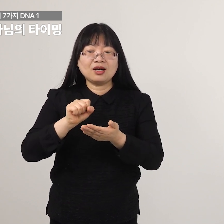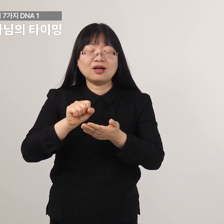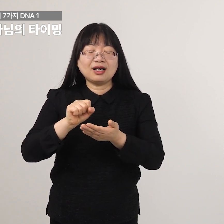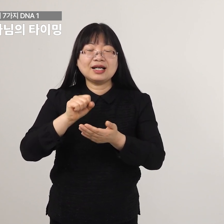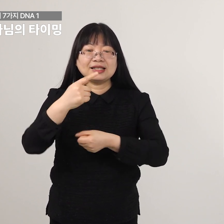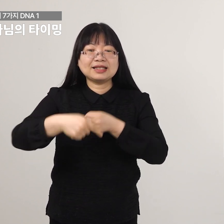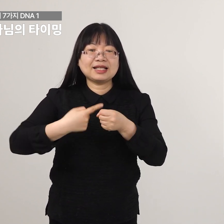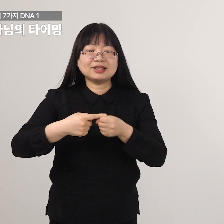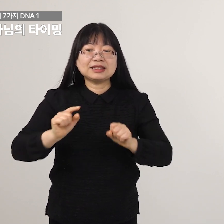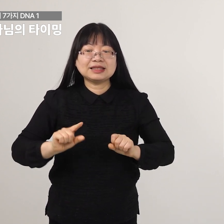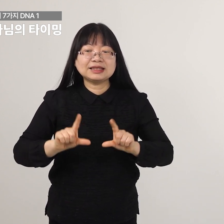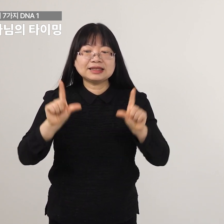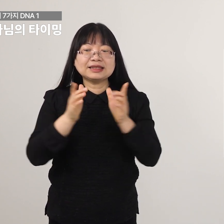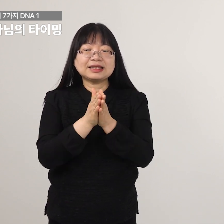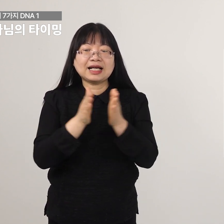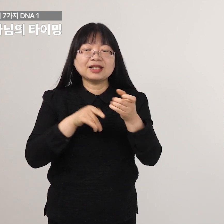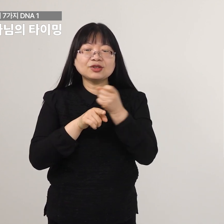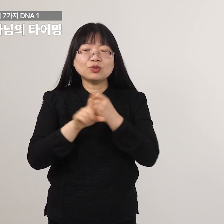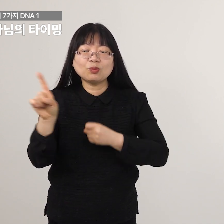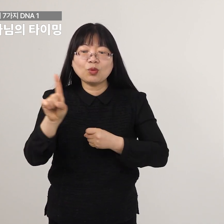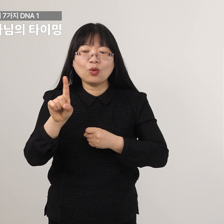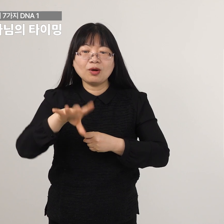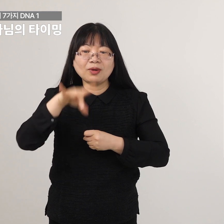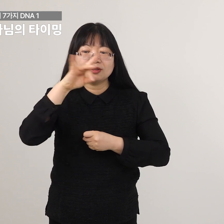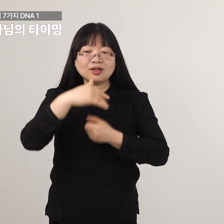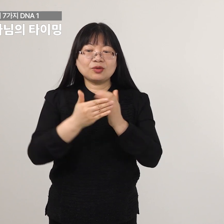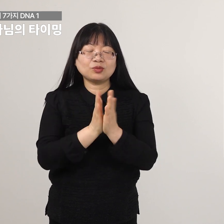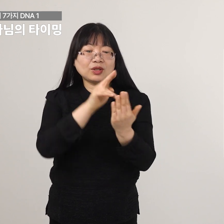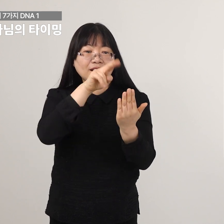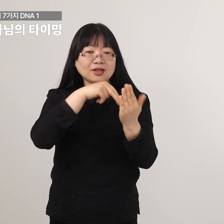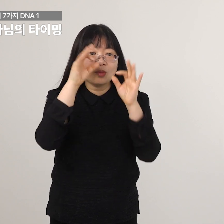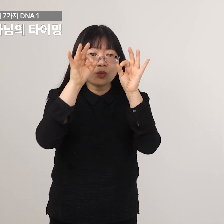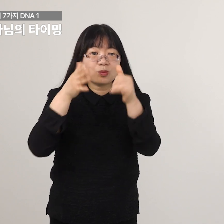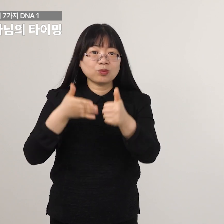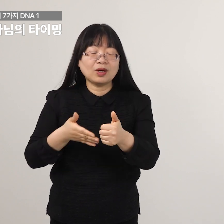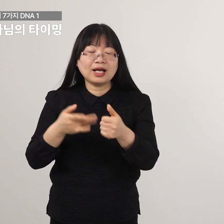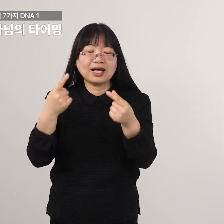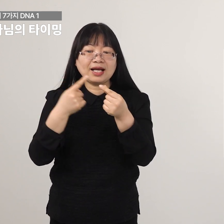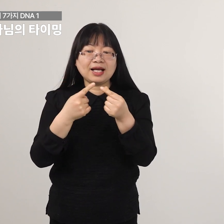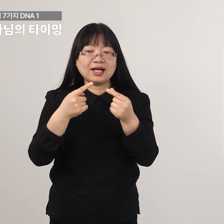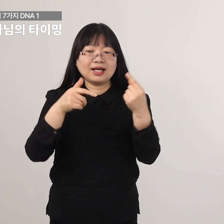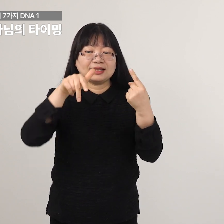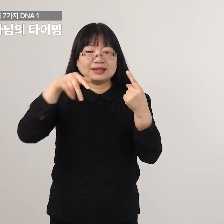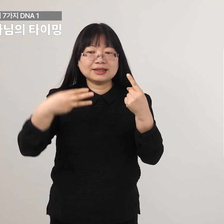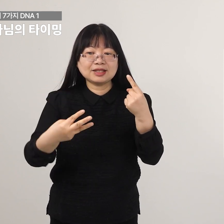이유가 뭘까? 우선 본문을 한번 보도록 하십시다. 1절